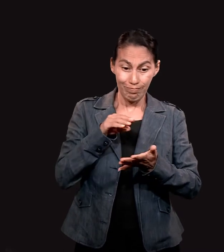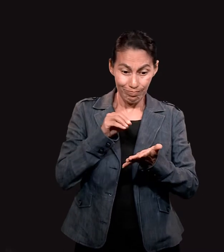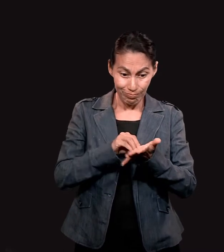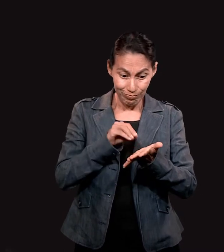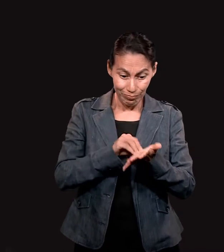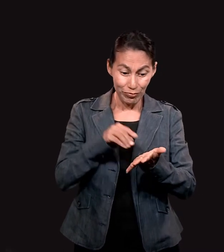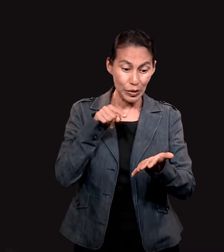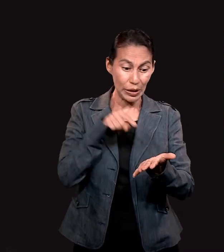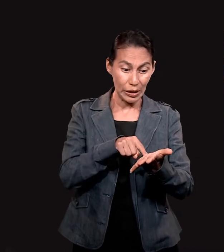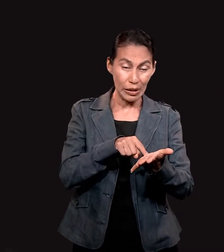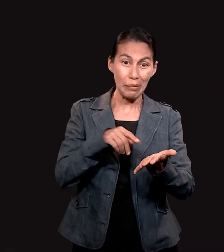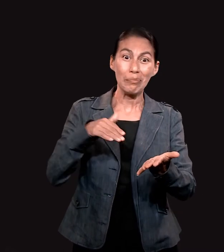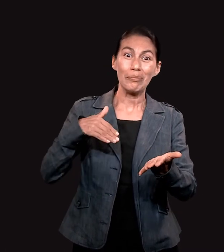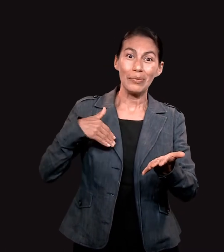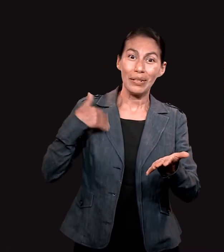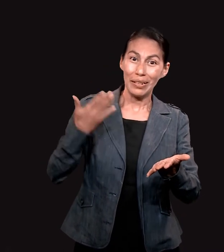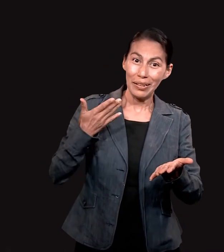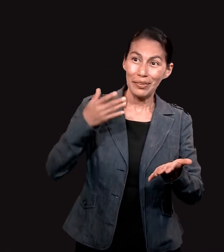se confirme